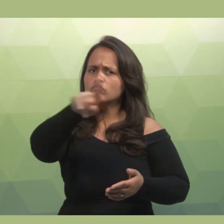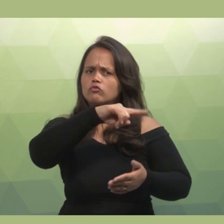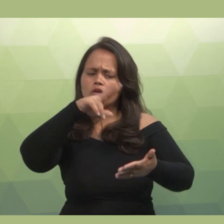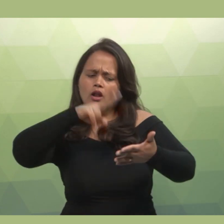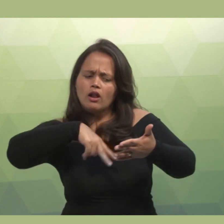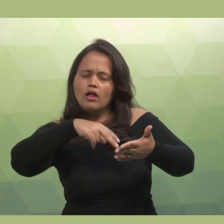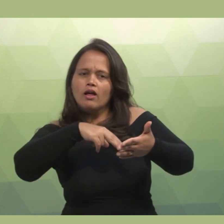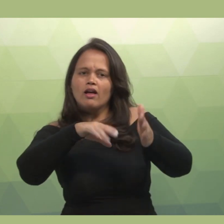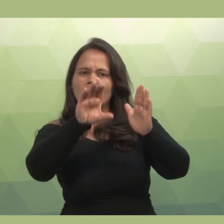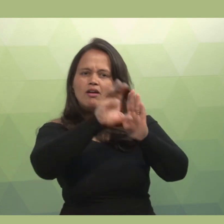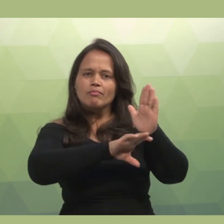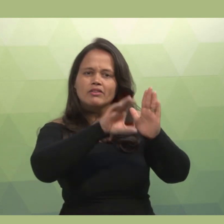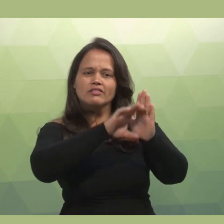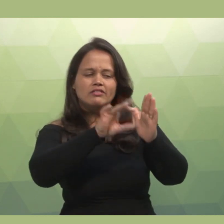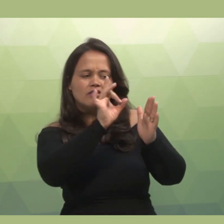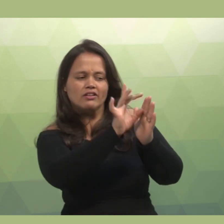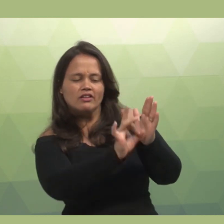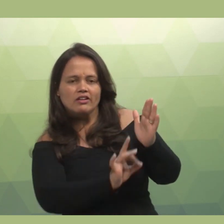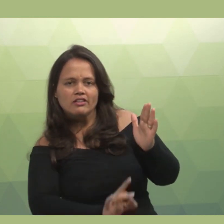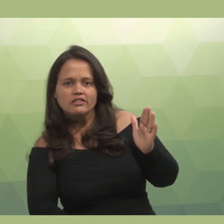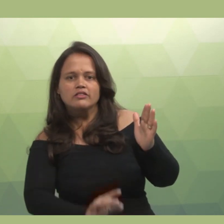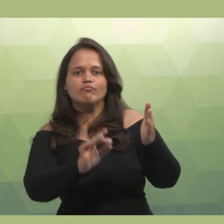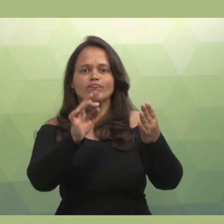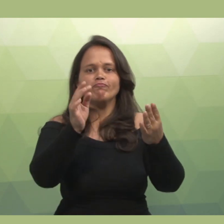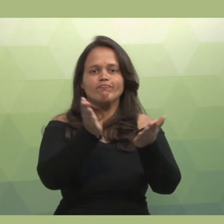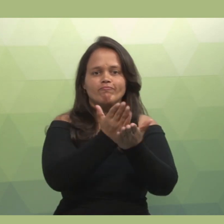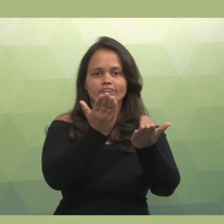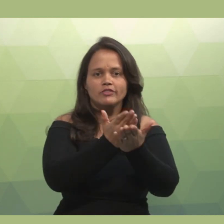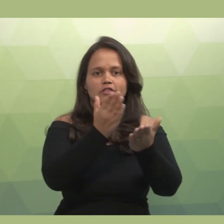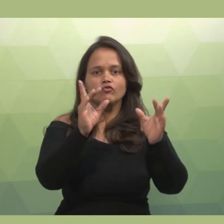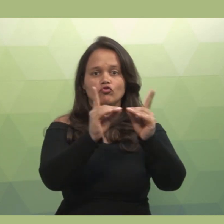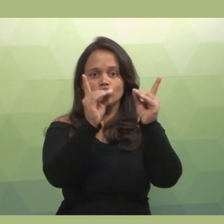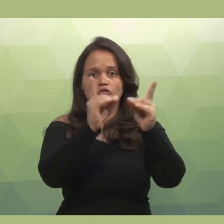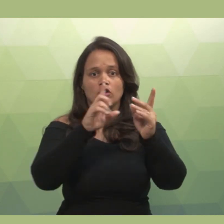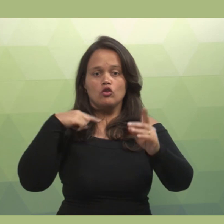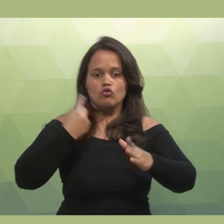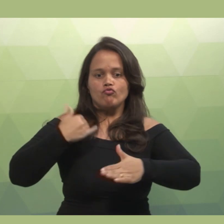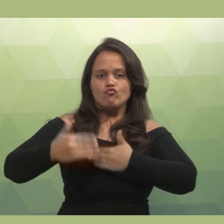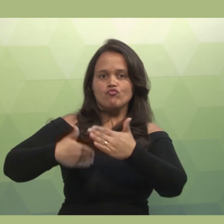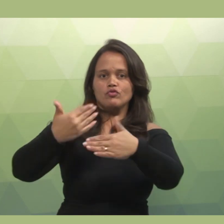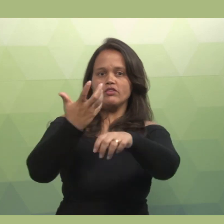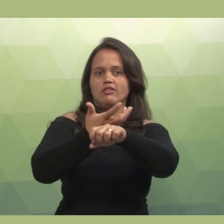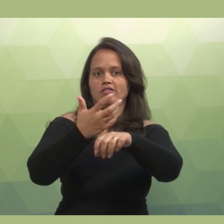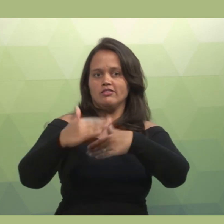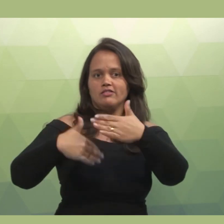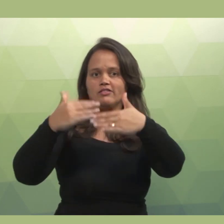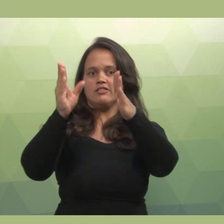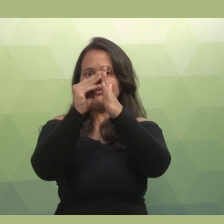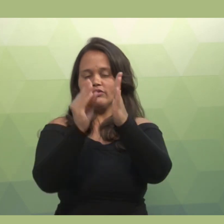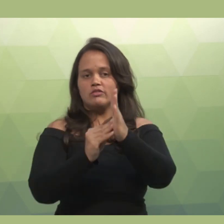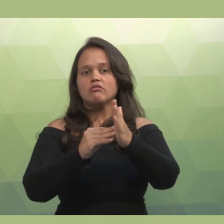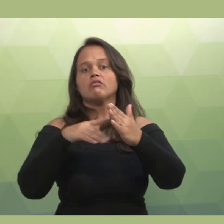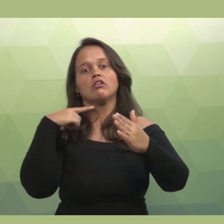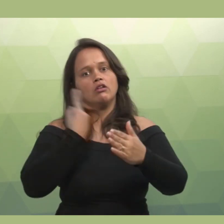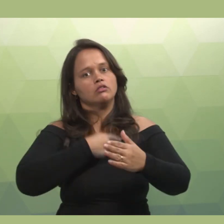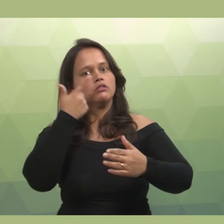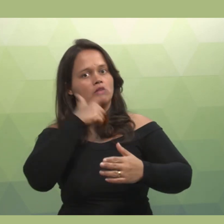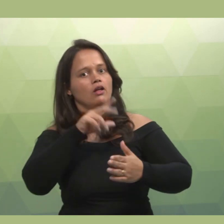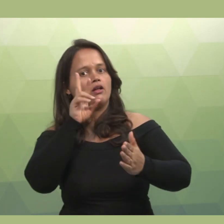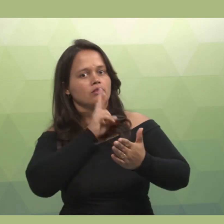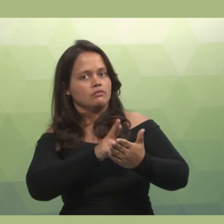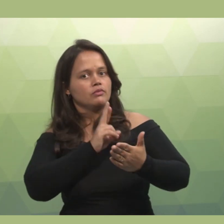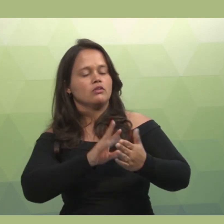caderno didático à medida que avançamos com o conteúdo, para que a gente possa resolver todas as nossas atividades, ok? Então vamos